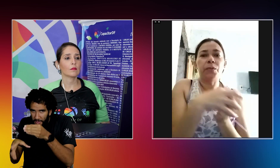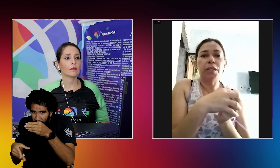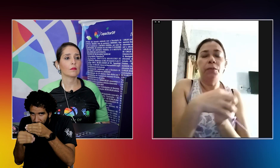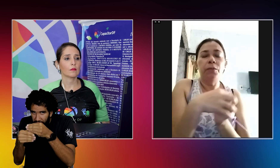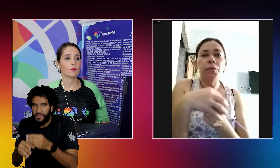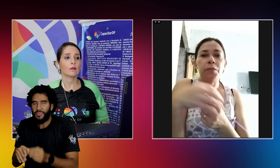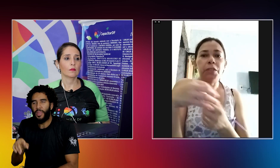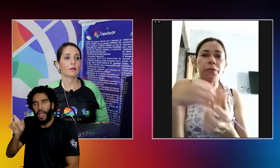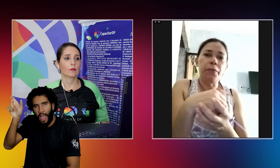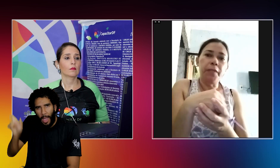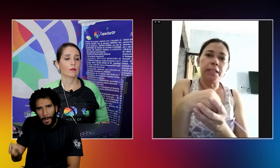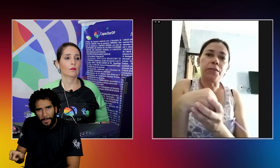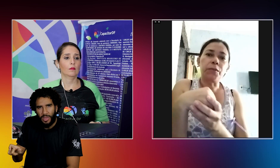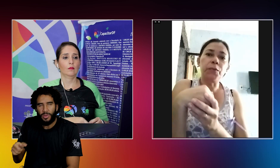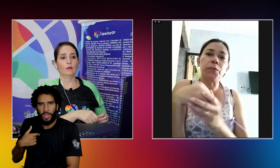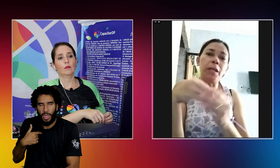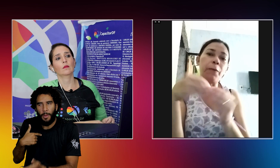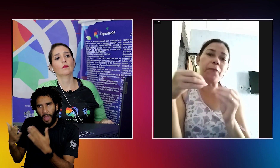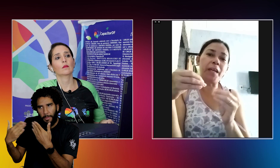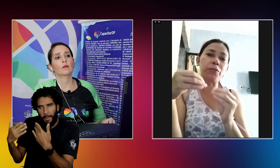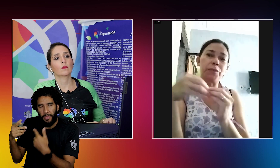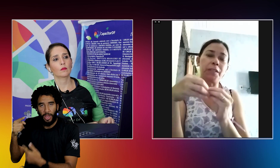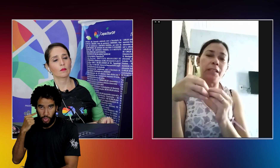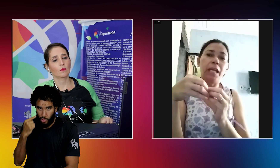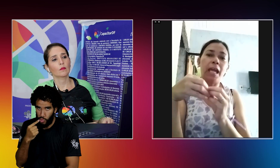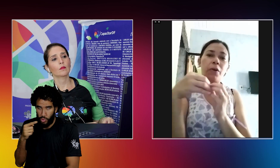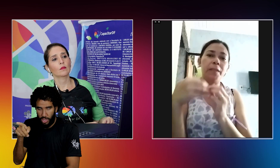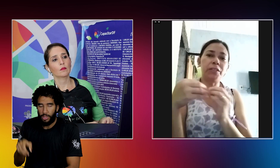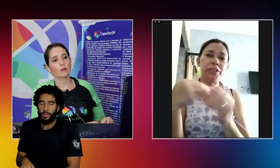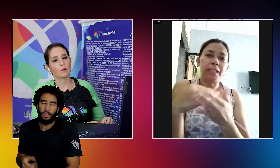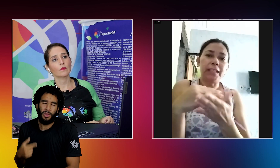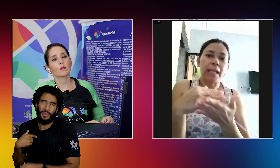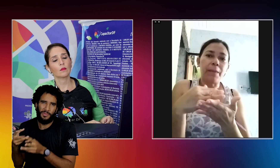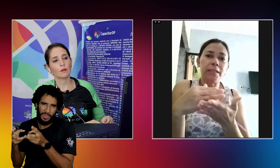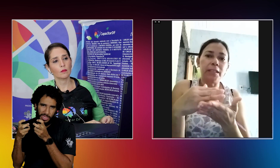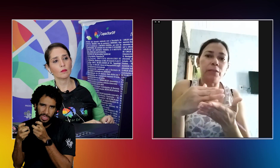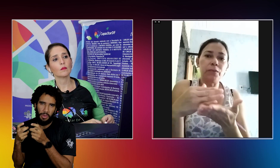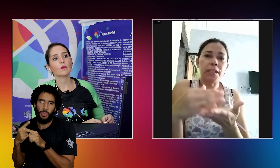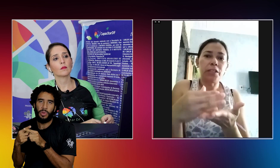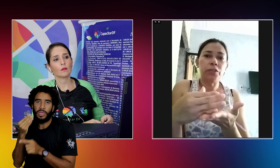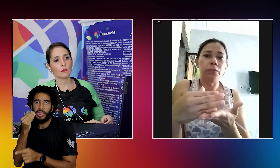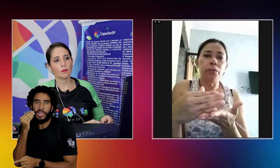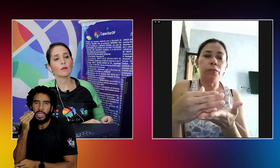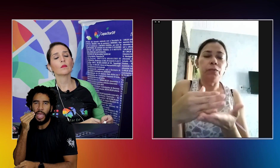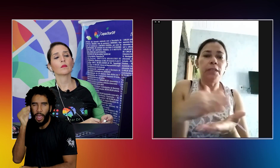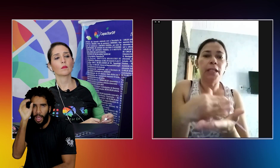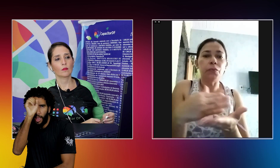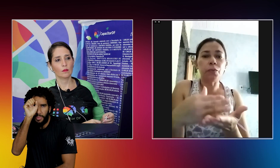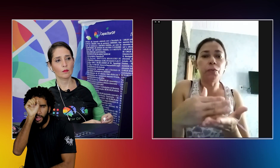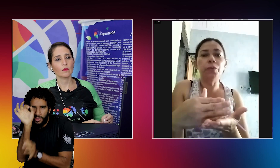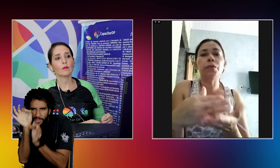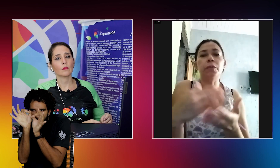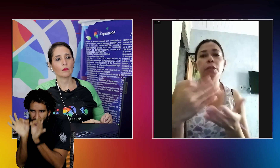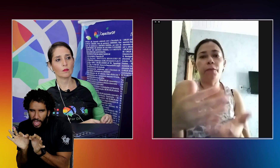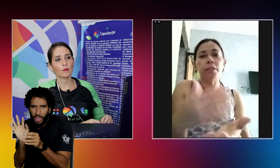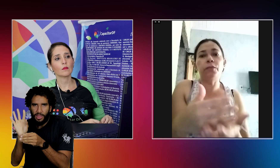pessoa que eu me comunico com ele, de surdo, eu vejo que, como a gente tenta aprender tudo certinho nos cursos, que eu faço outro